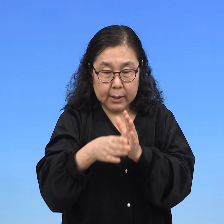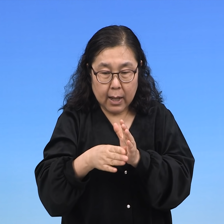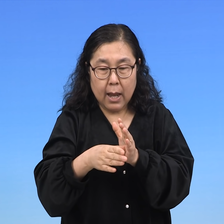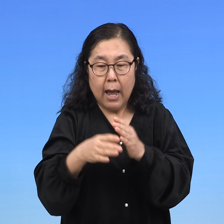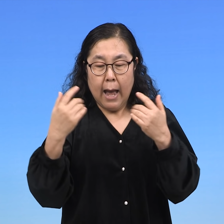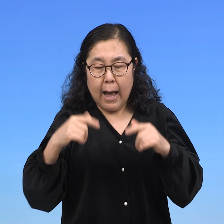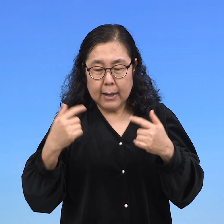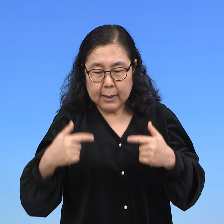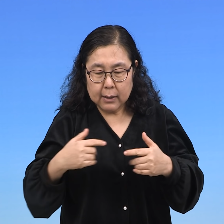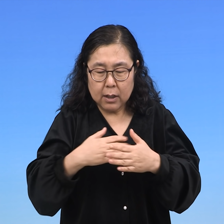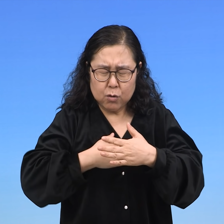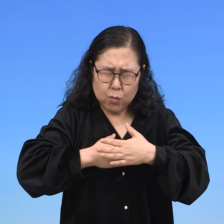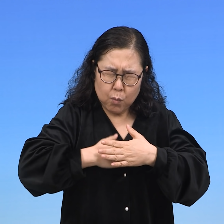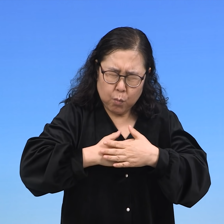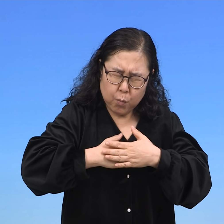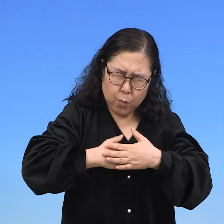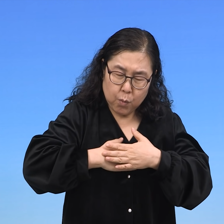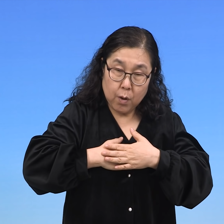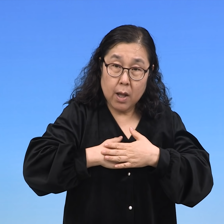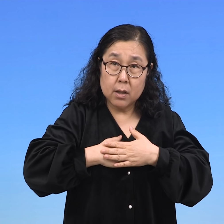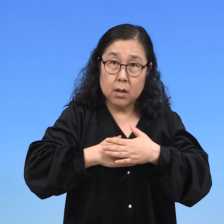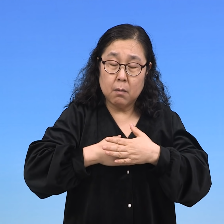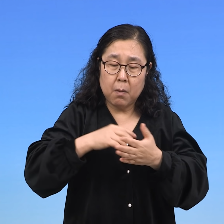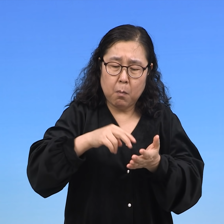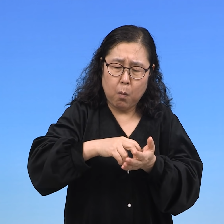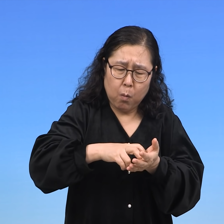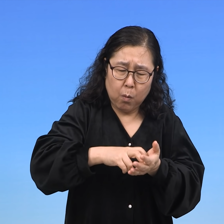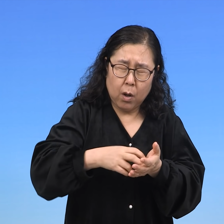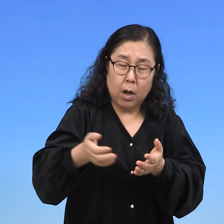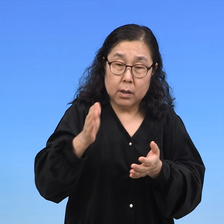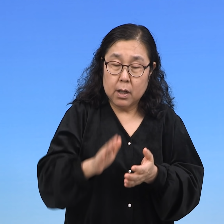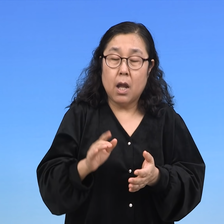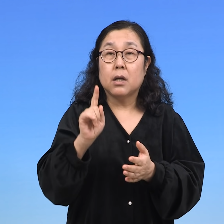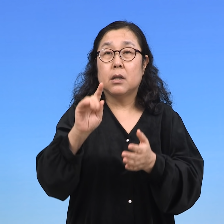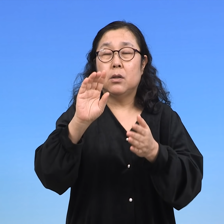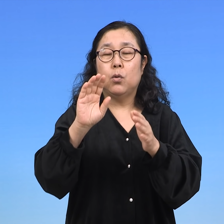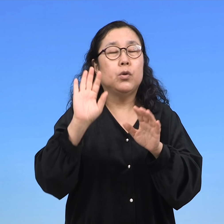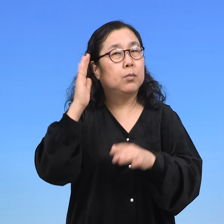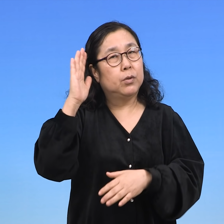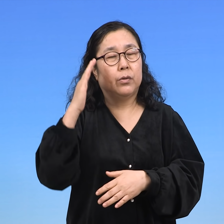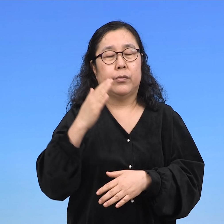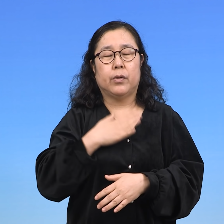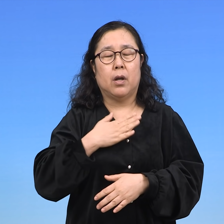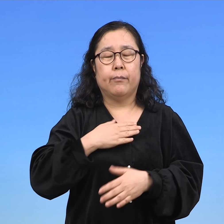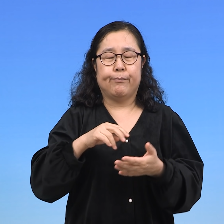떨지 않은 적이 없었던 그 떨림이 요즘 너무나 많이 풀려있는 저를 느낍니다.